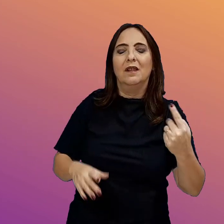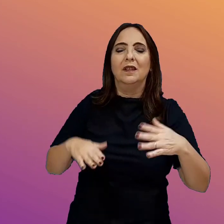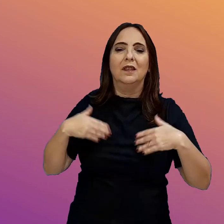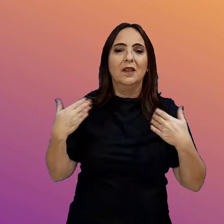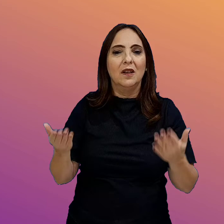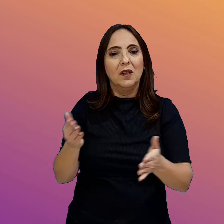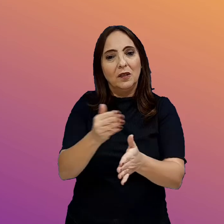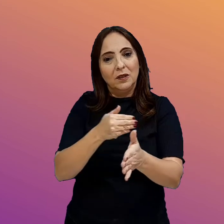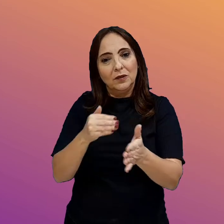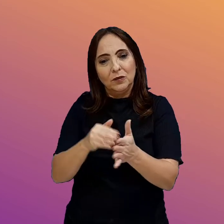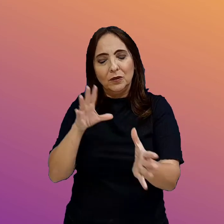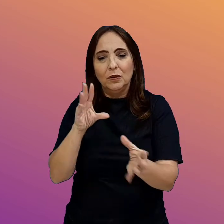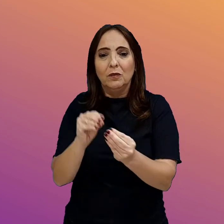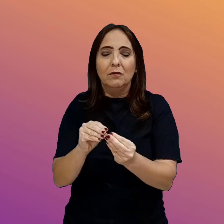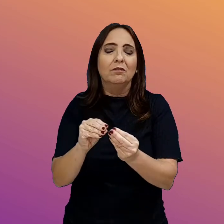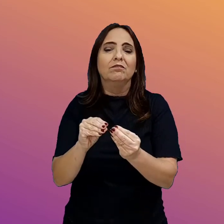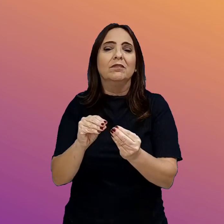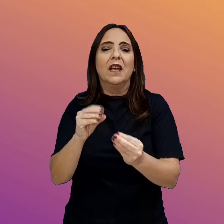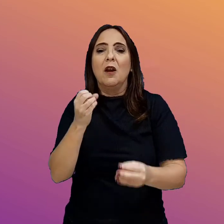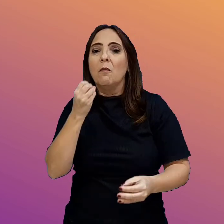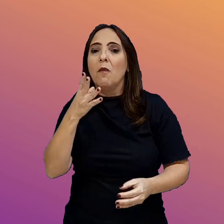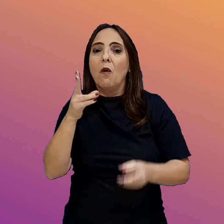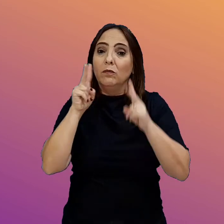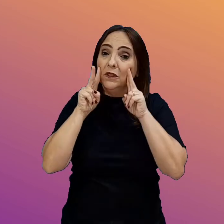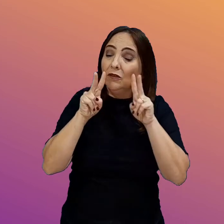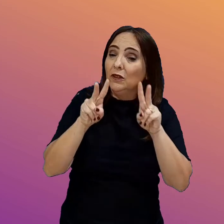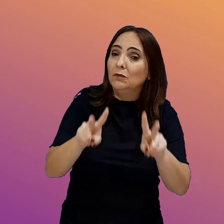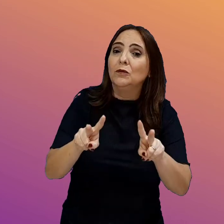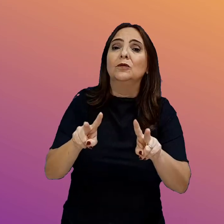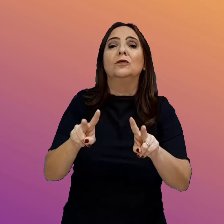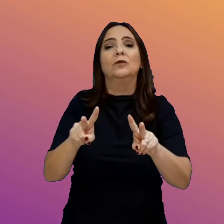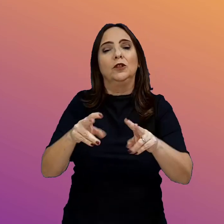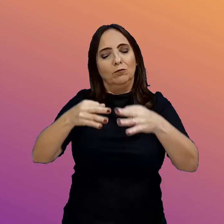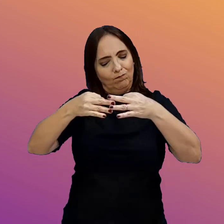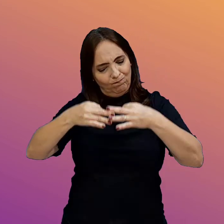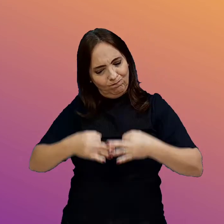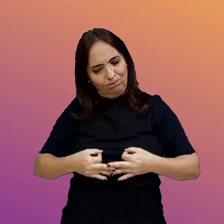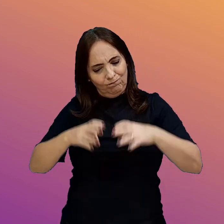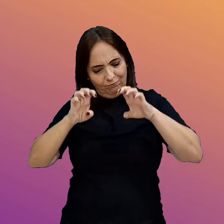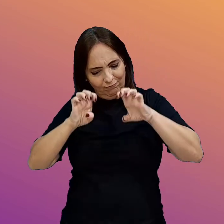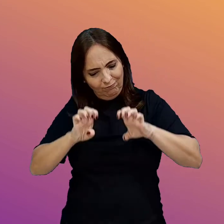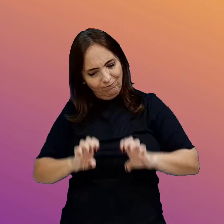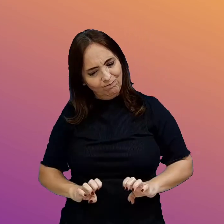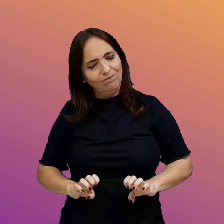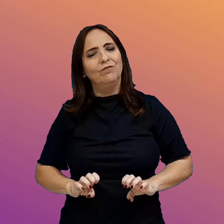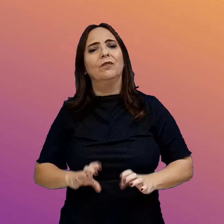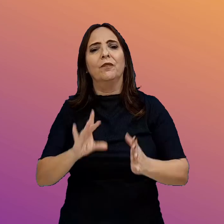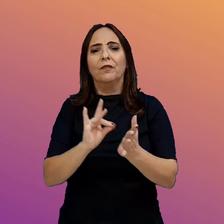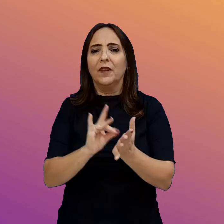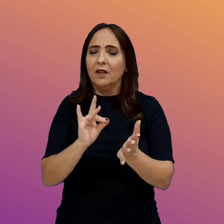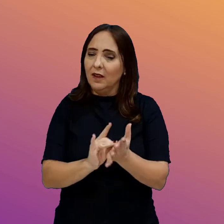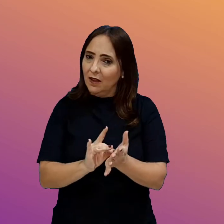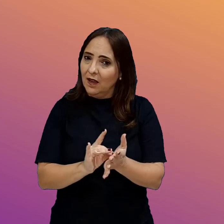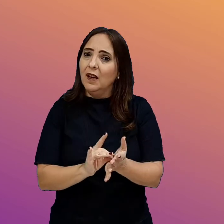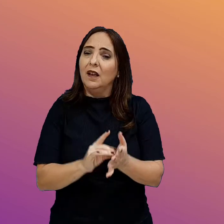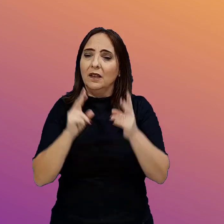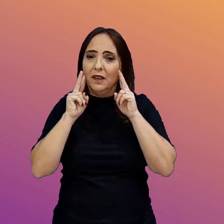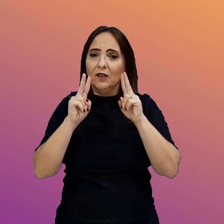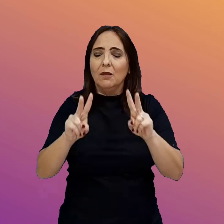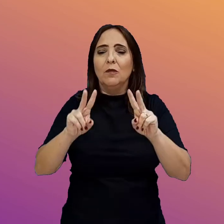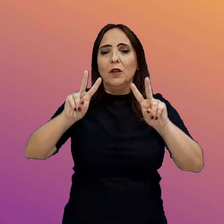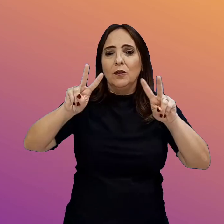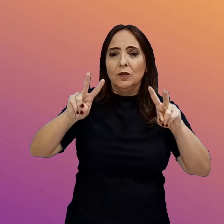redunda num bom testemunho, isso tudo redunda num verdadeiro testemunho a respeito de Jesus